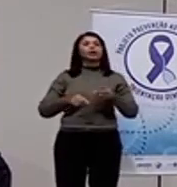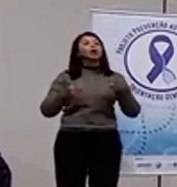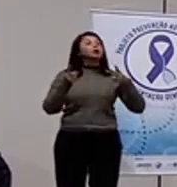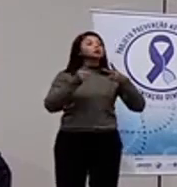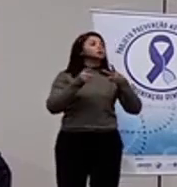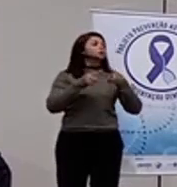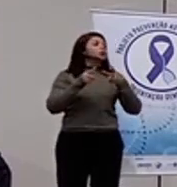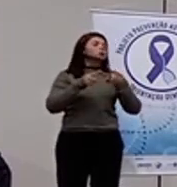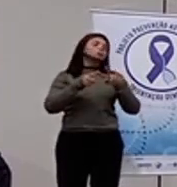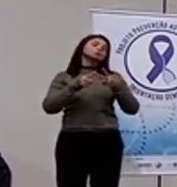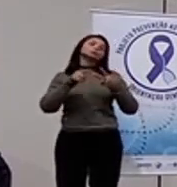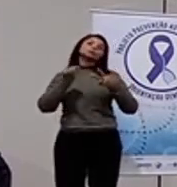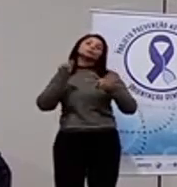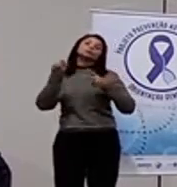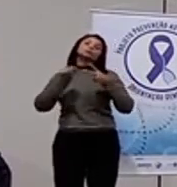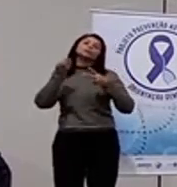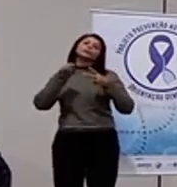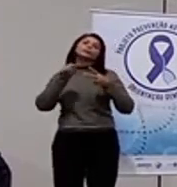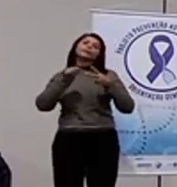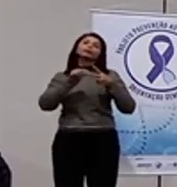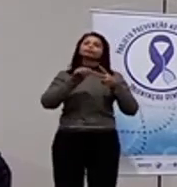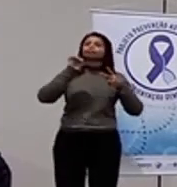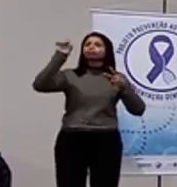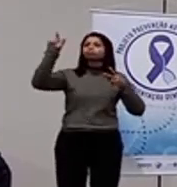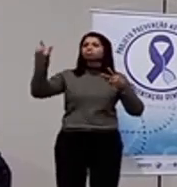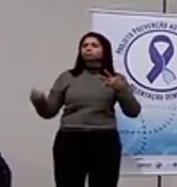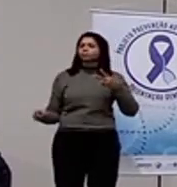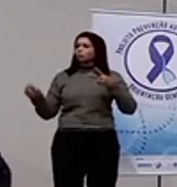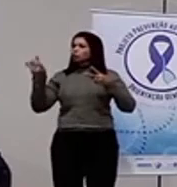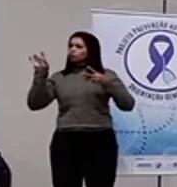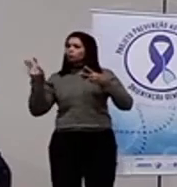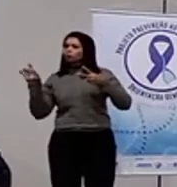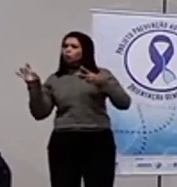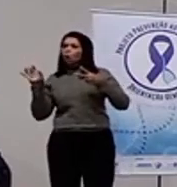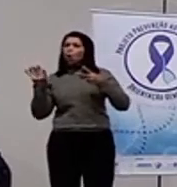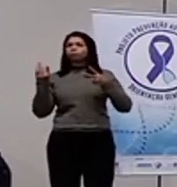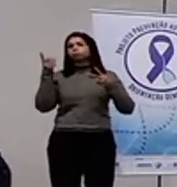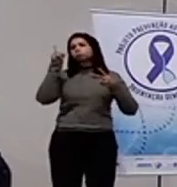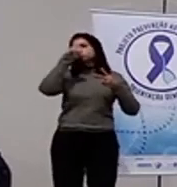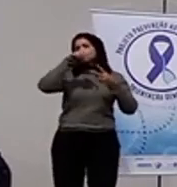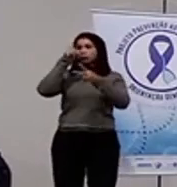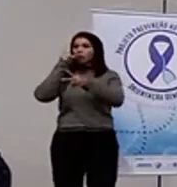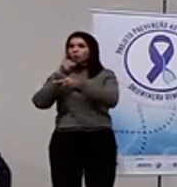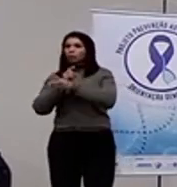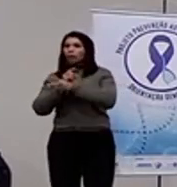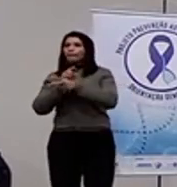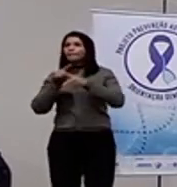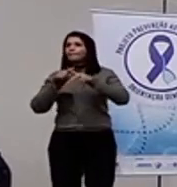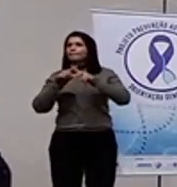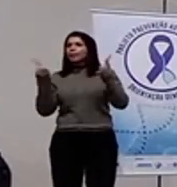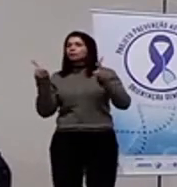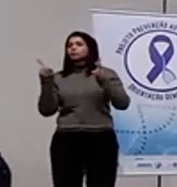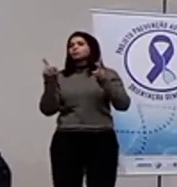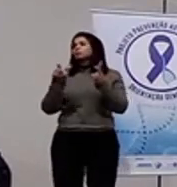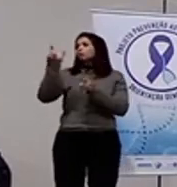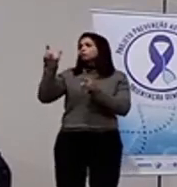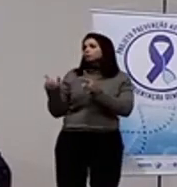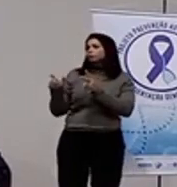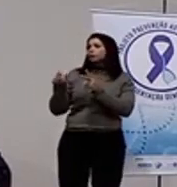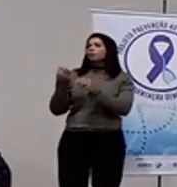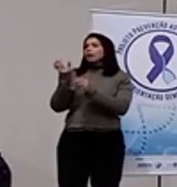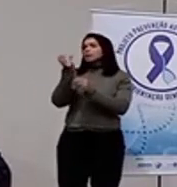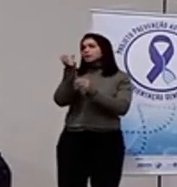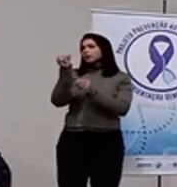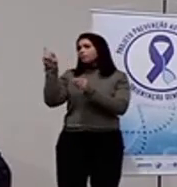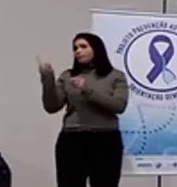que, isoladamente, elas são raras, mas se você combinar todas as raras, ou seja, as 6.000